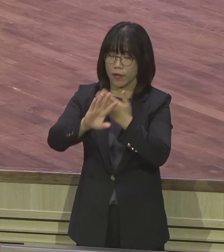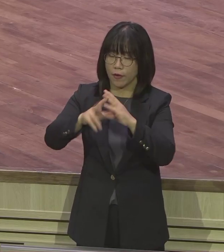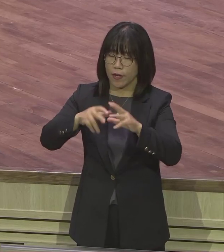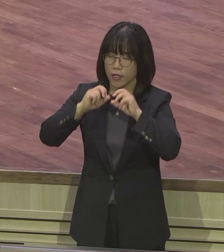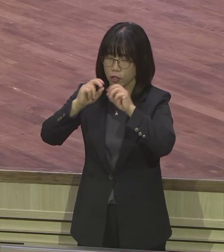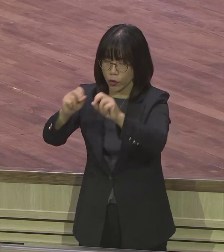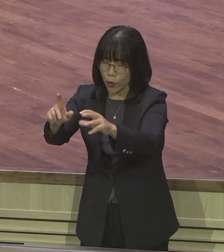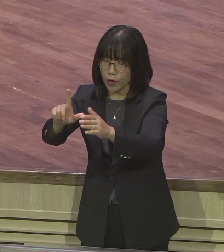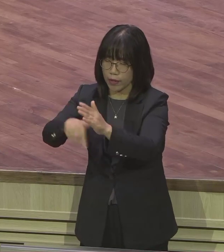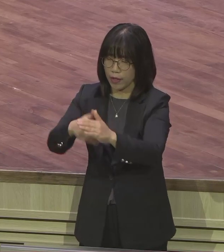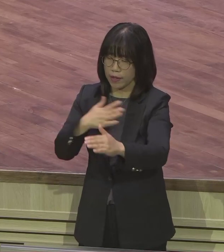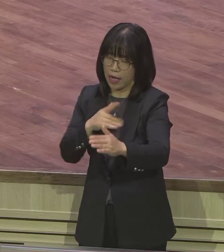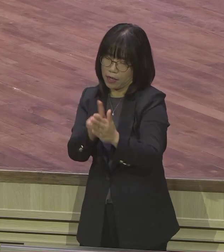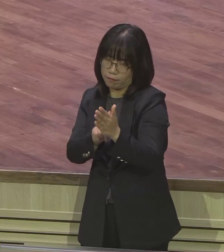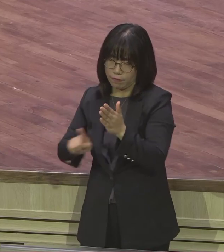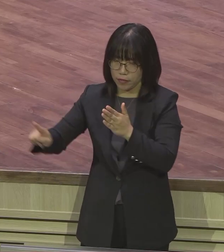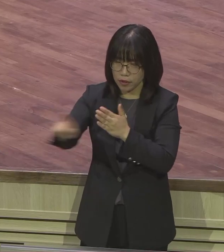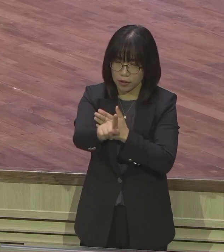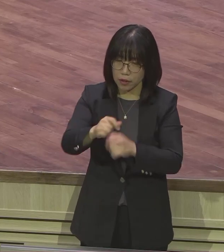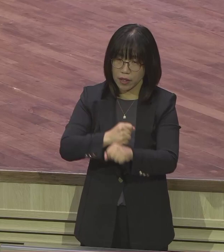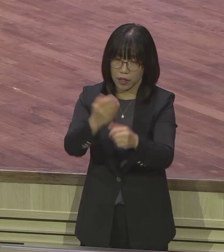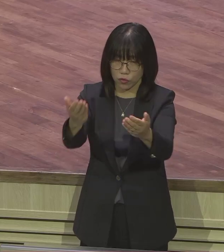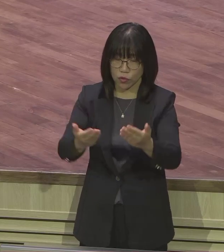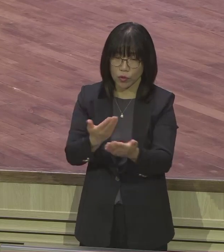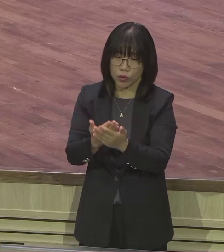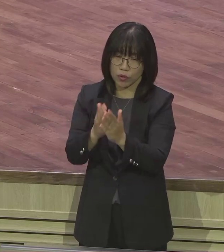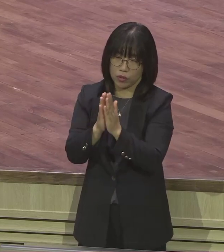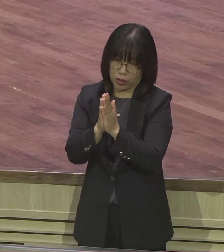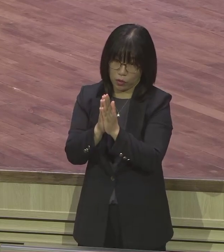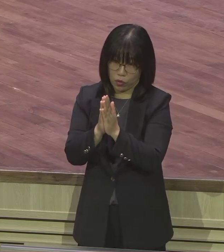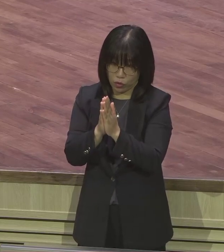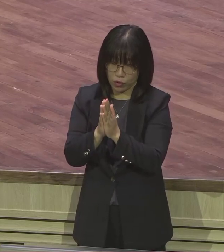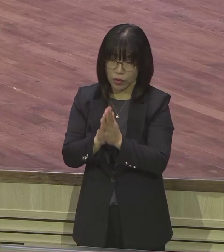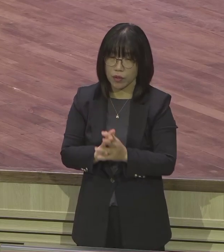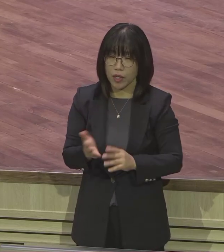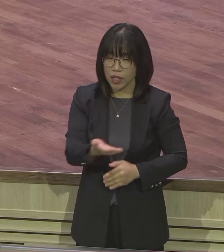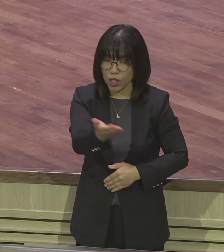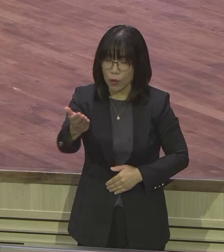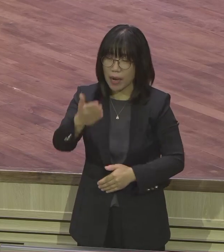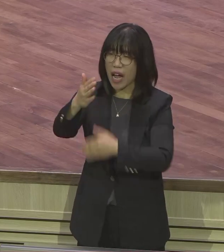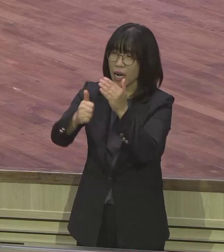내가 가장 앞장서게 하여 주옵소서. 그렇게 막 노골적으로 기도하세요.